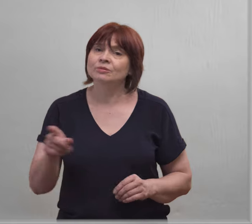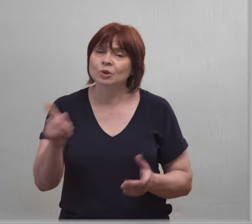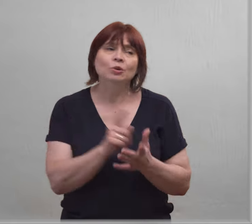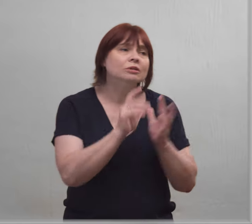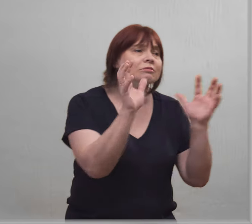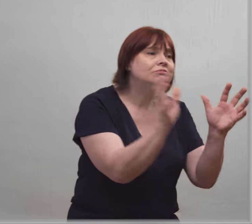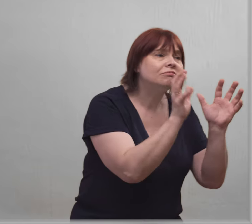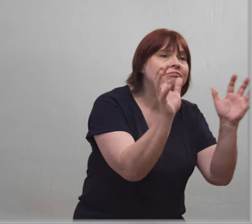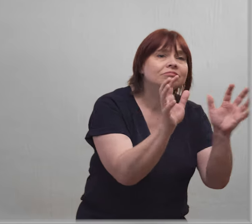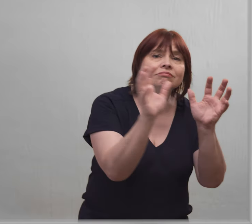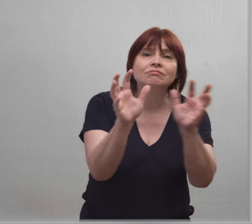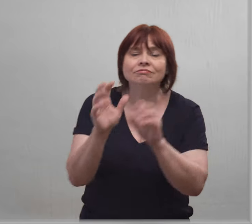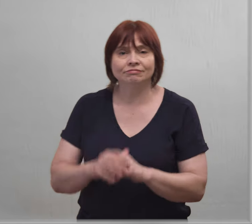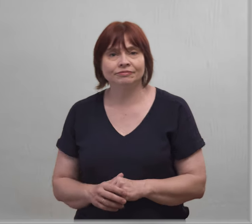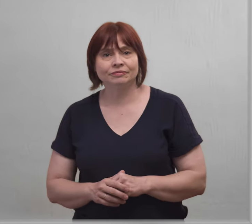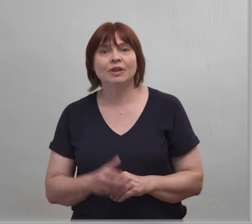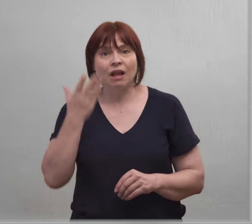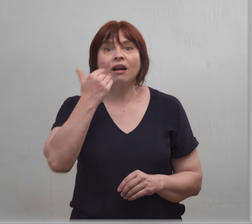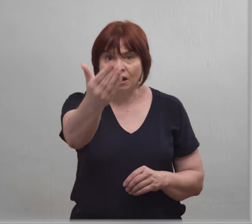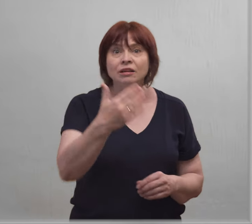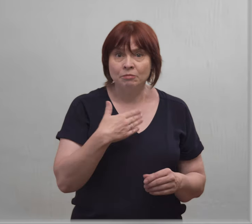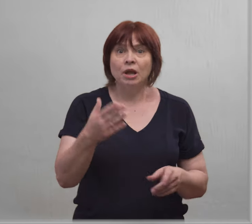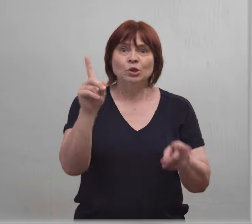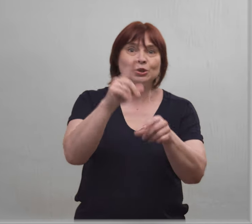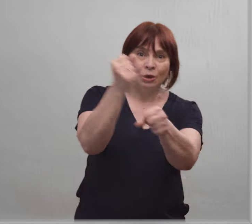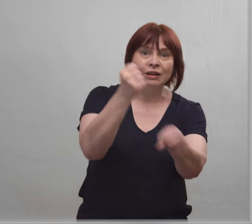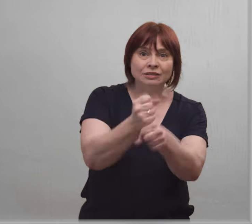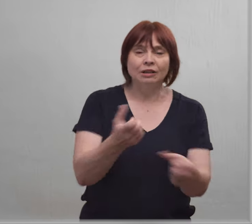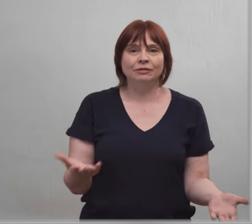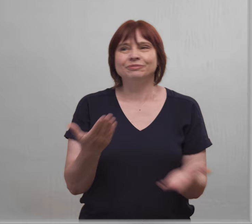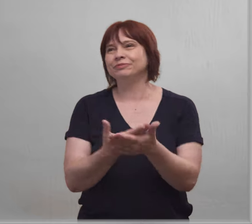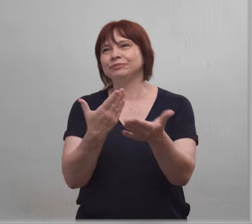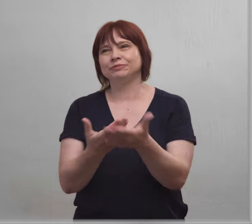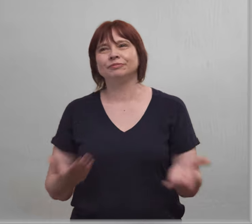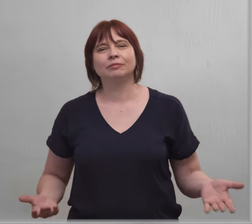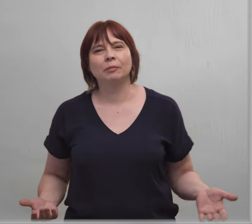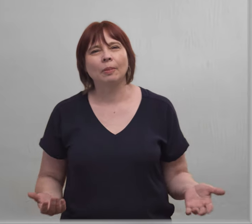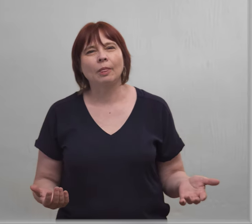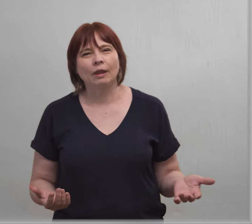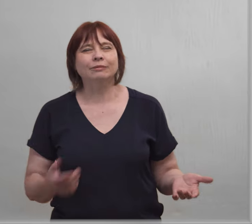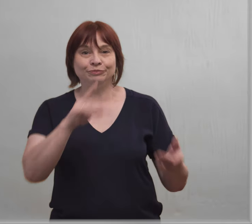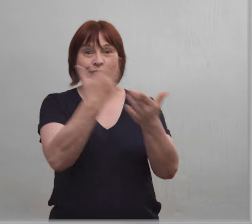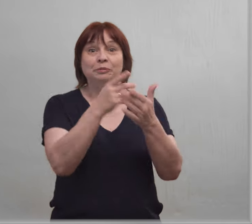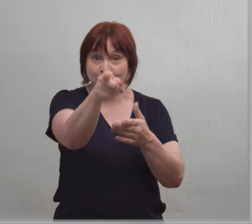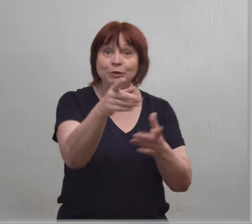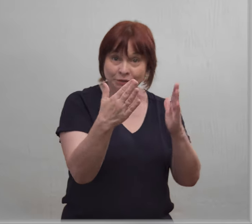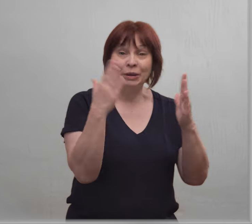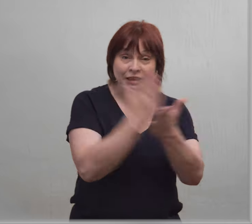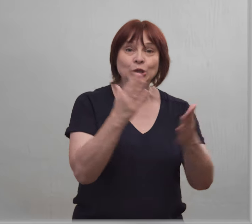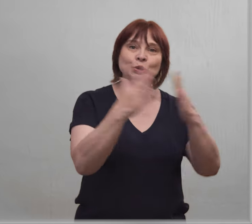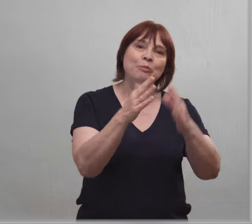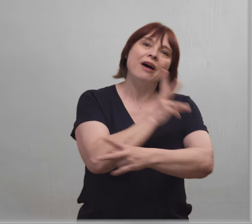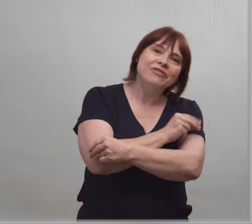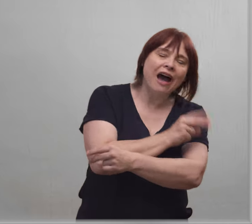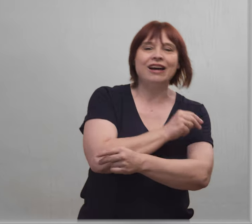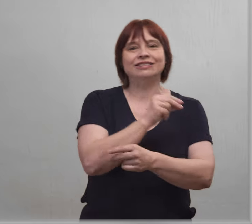Точно так же, как мы. Мы что-то творим. Ну, например, если у вас есть сад во дворе или дача,